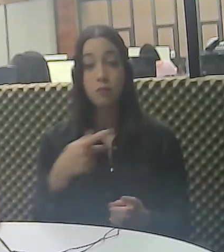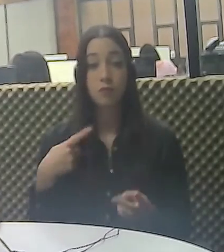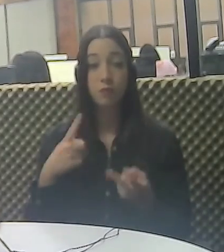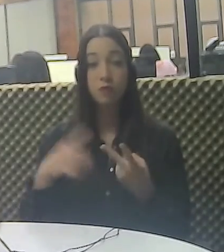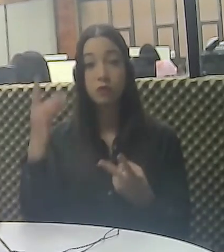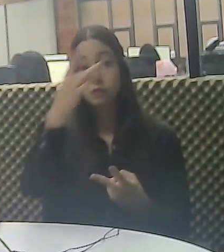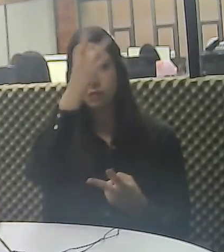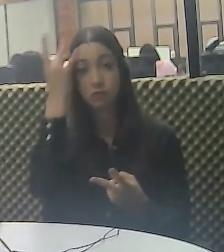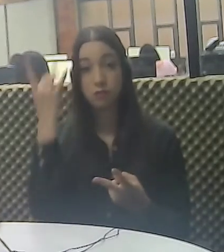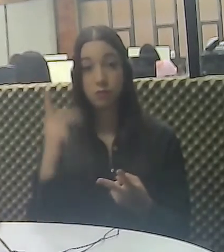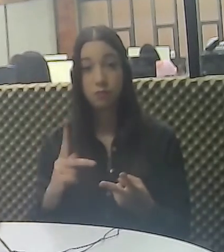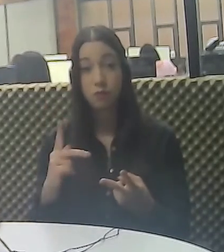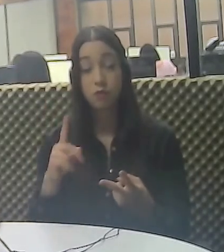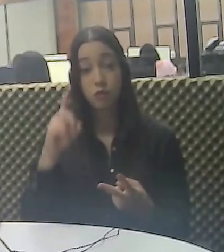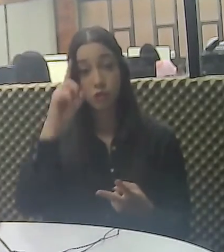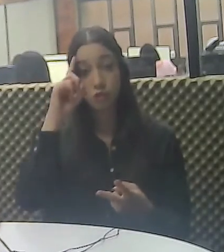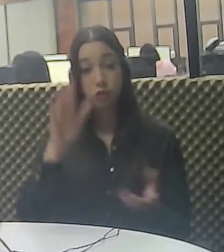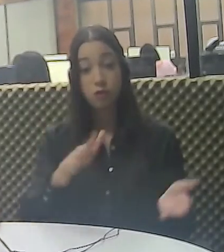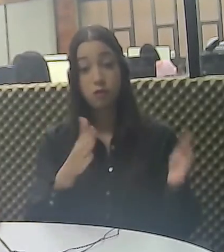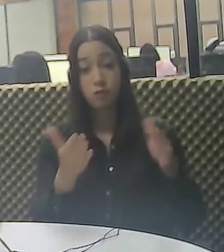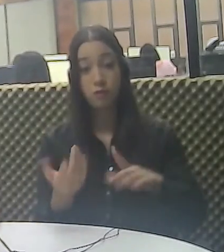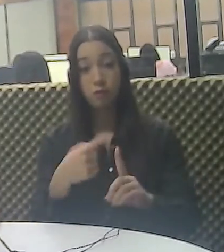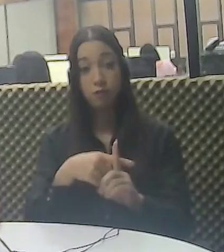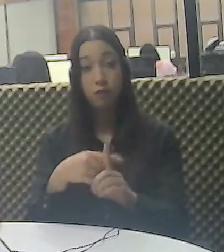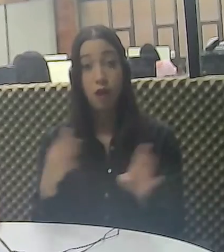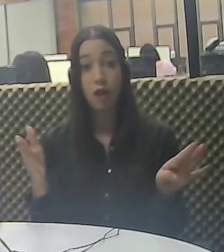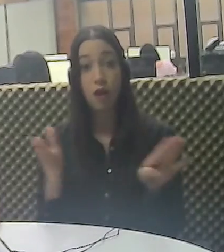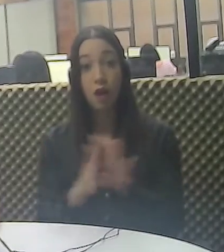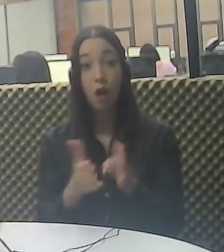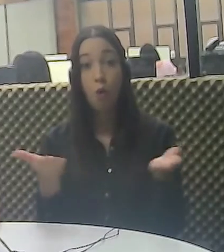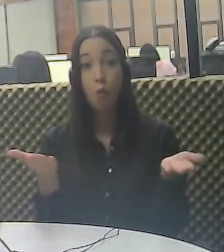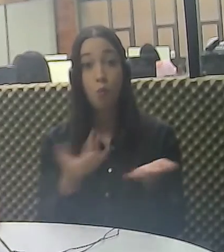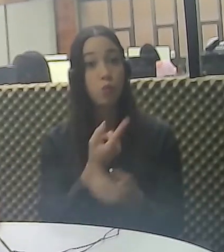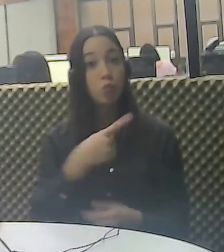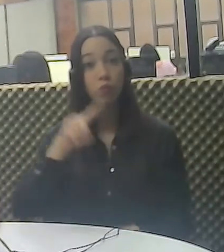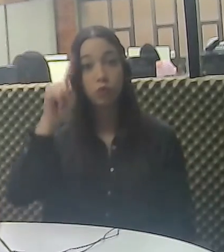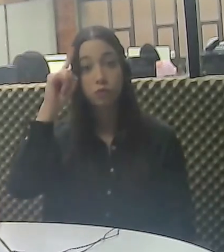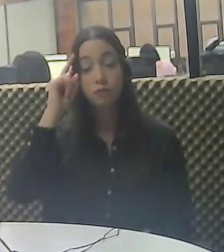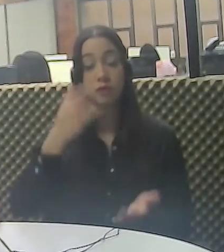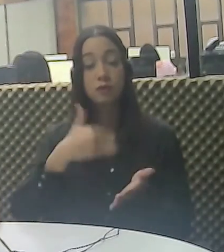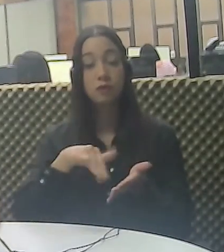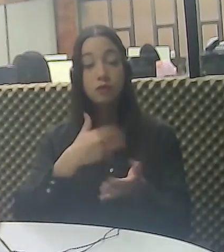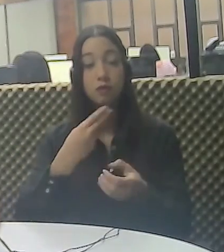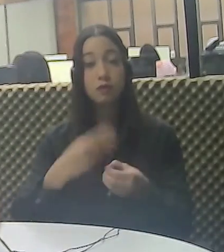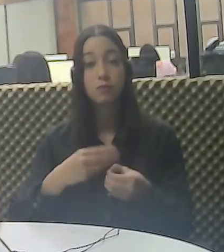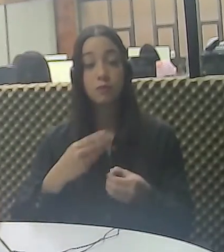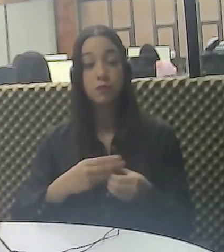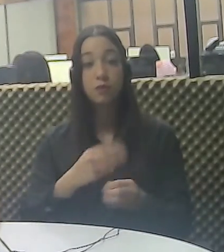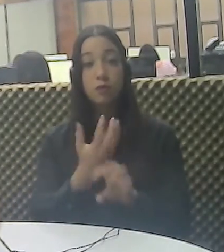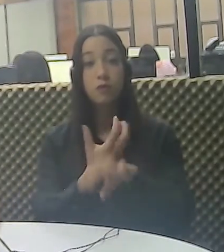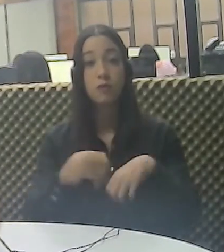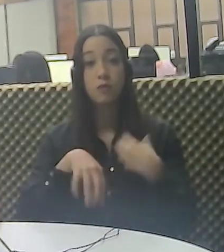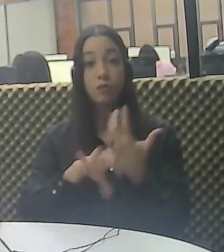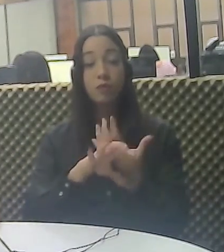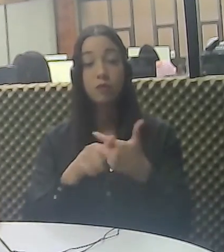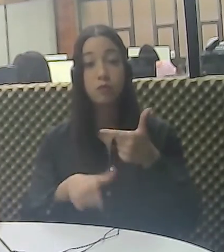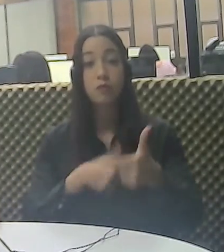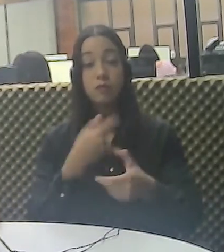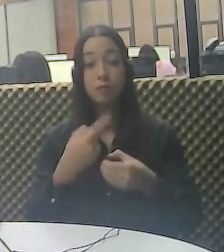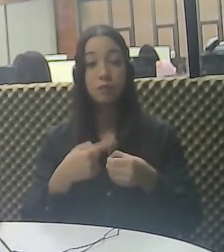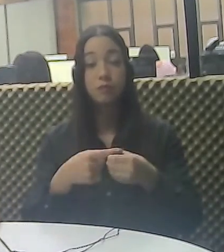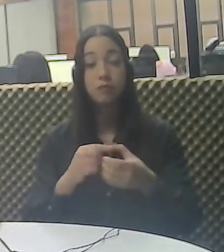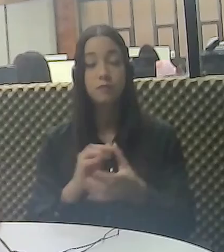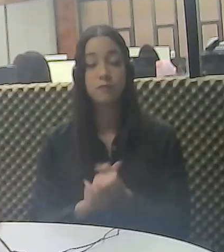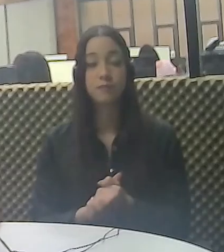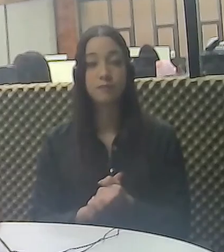São Pedro no Dia de Finados tem até hoje para se cadastrar em junto à Secretaria Municipal de Meio Ambiente e serviços urbanos